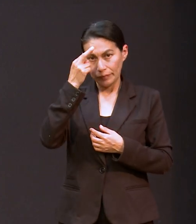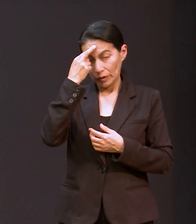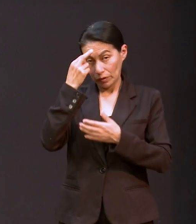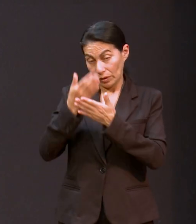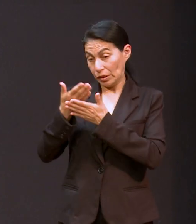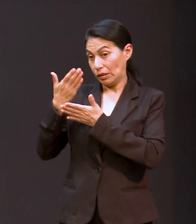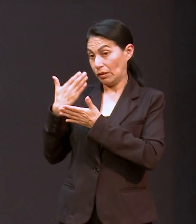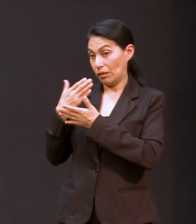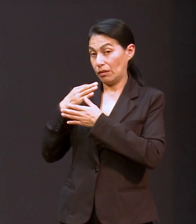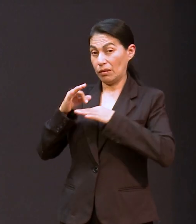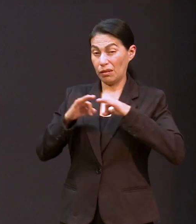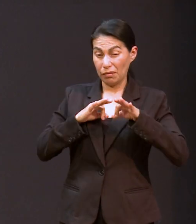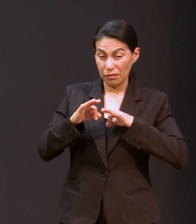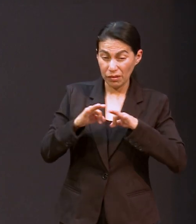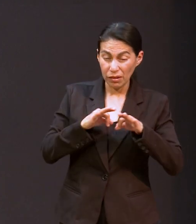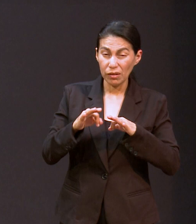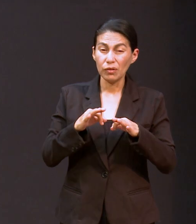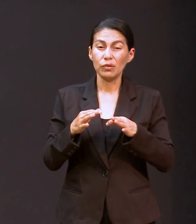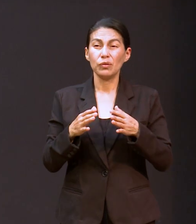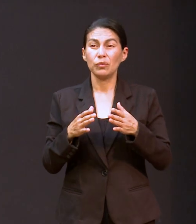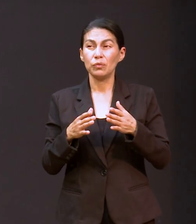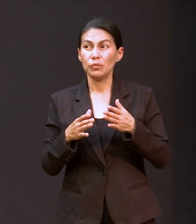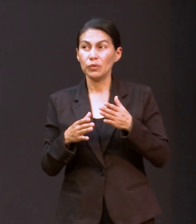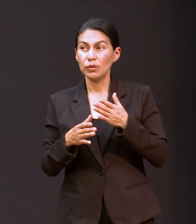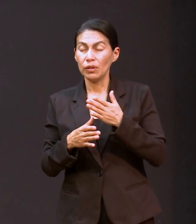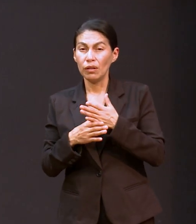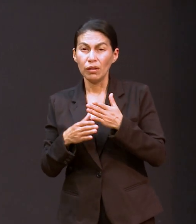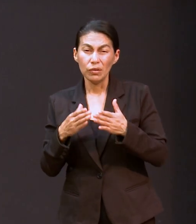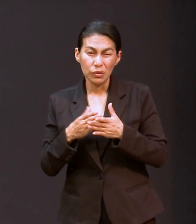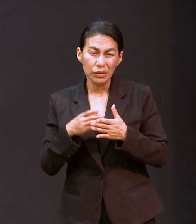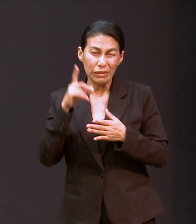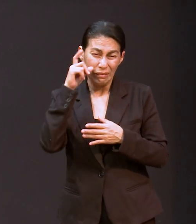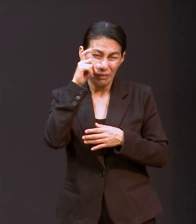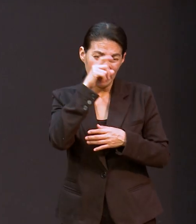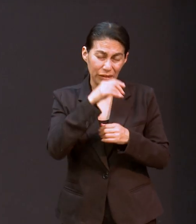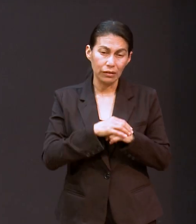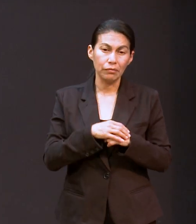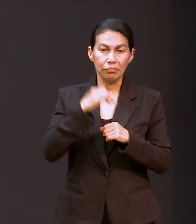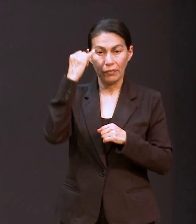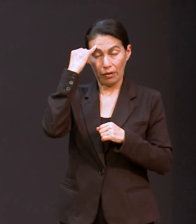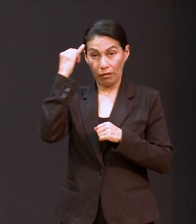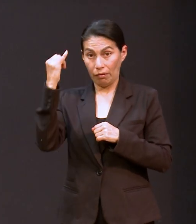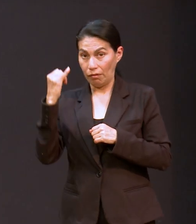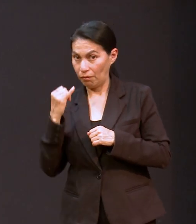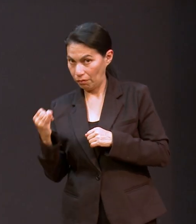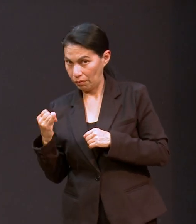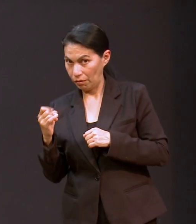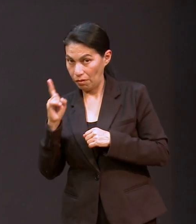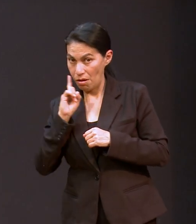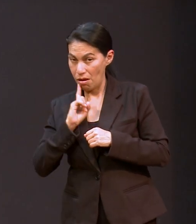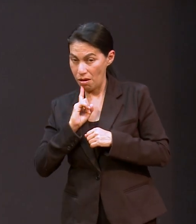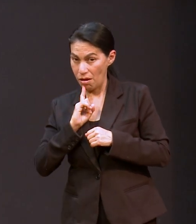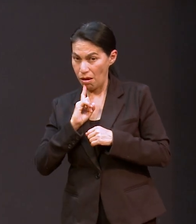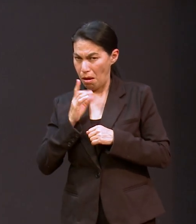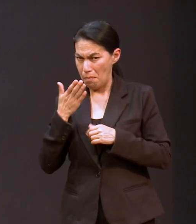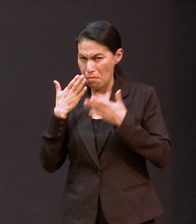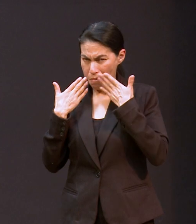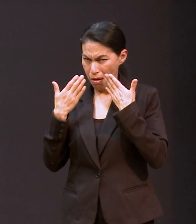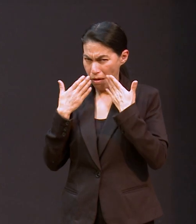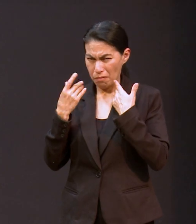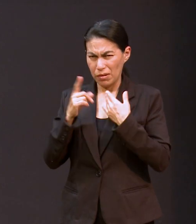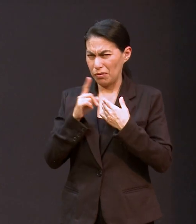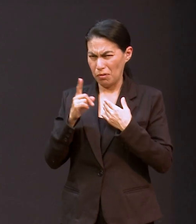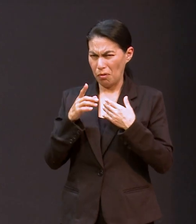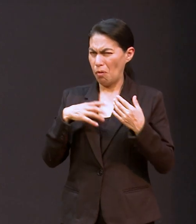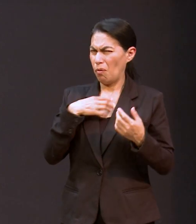estaba en un trabajo al cual las cosas me estaba yendo tenía una jefa que no no estaba muy contenta no